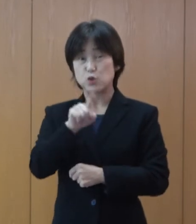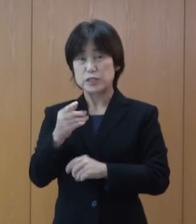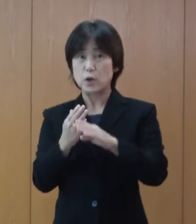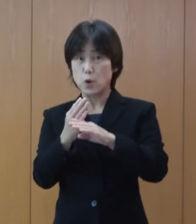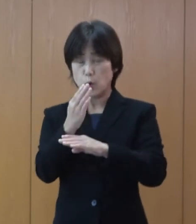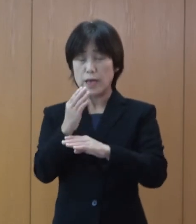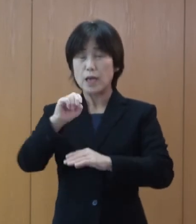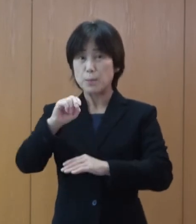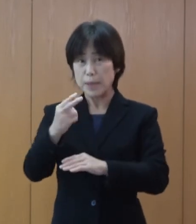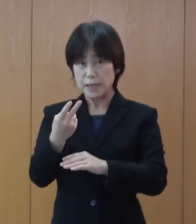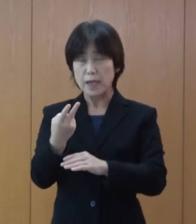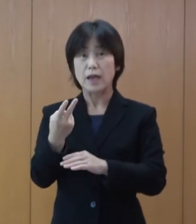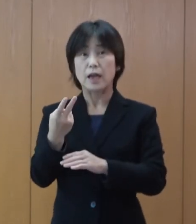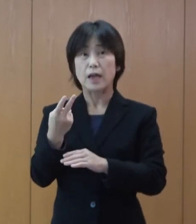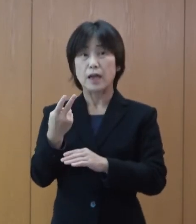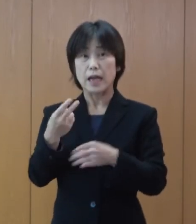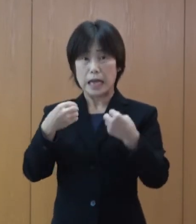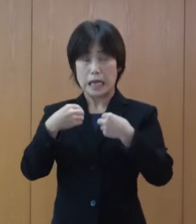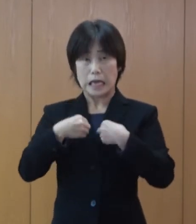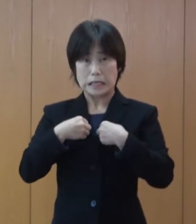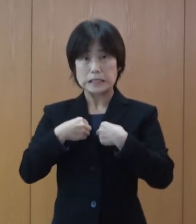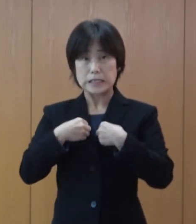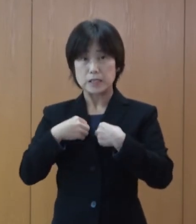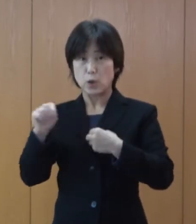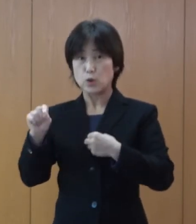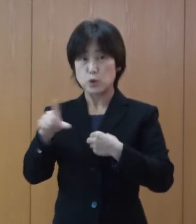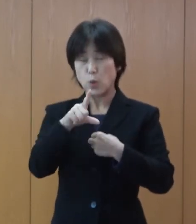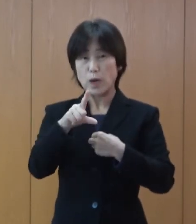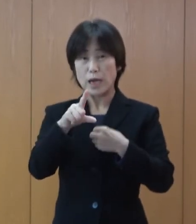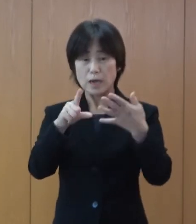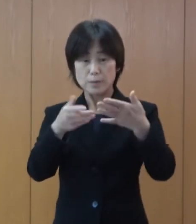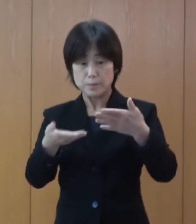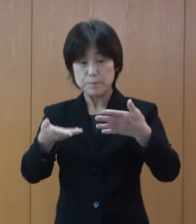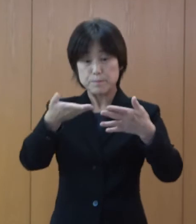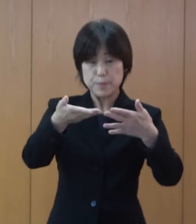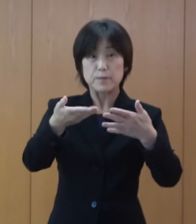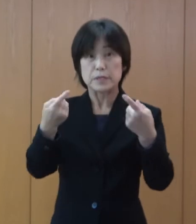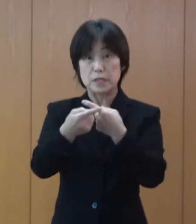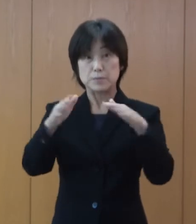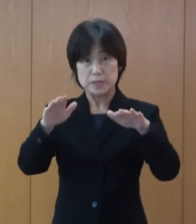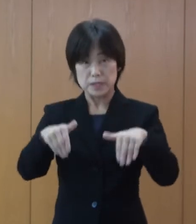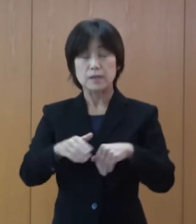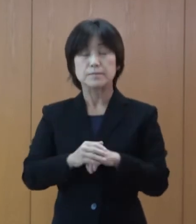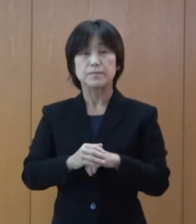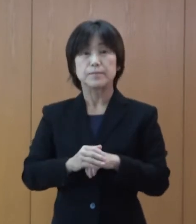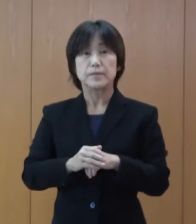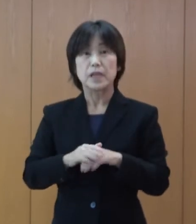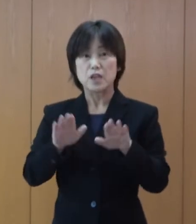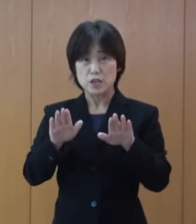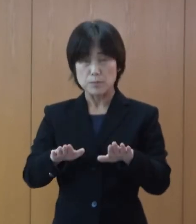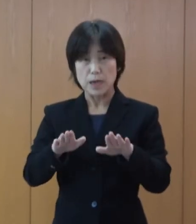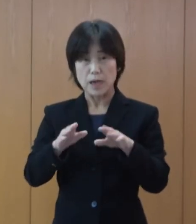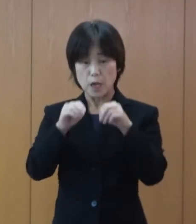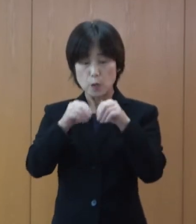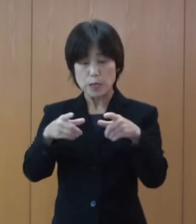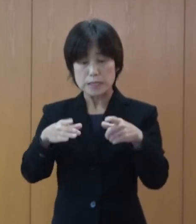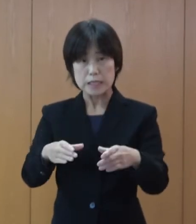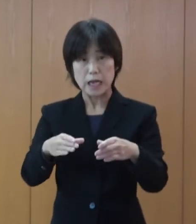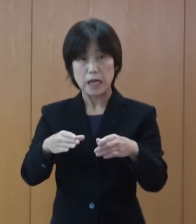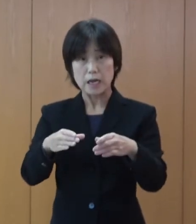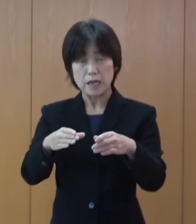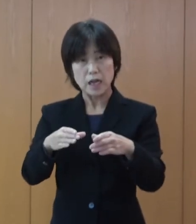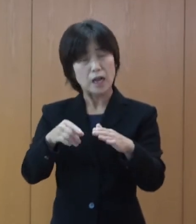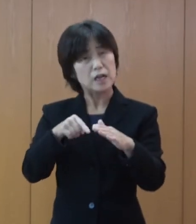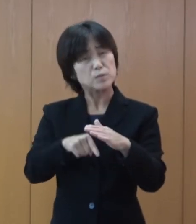再び感染増加期となりました。現在クラスターの発生原